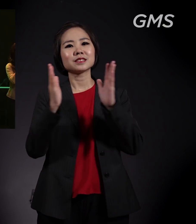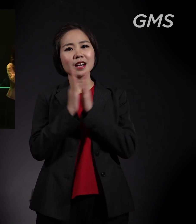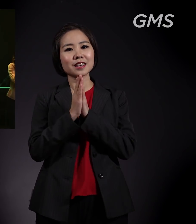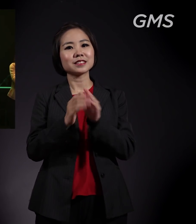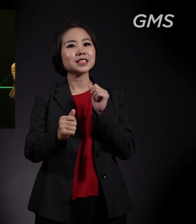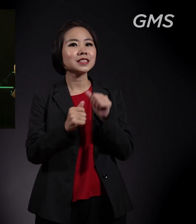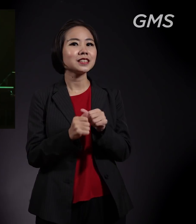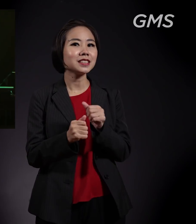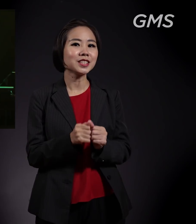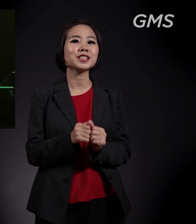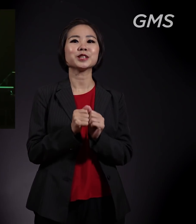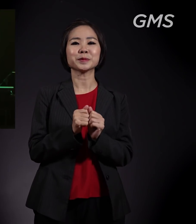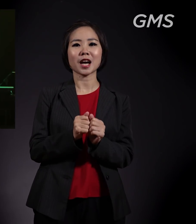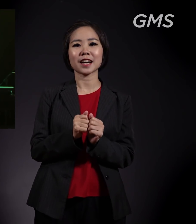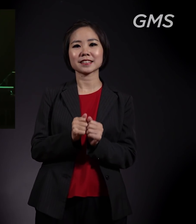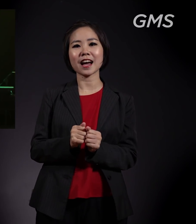dan